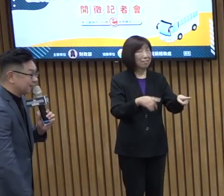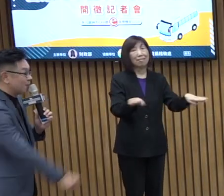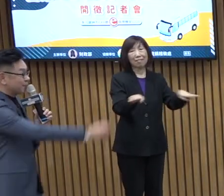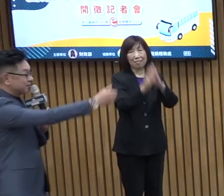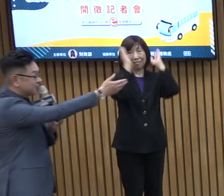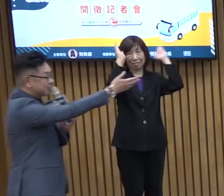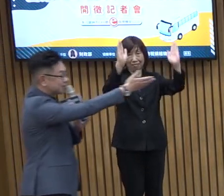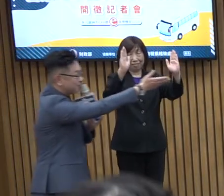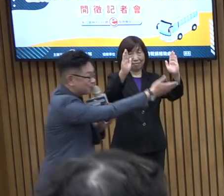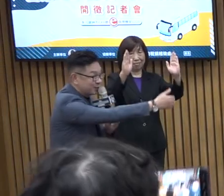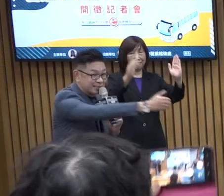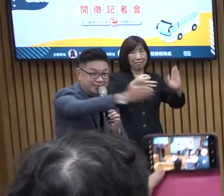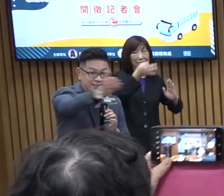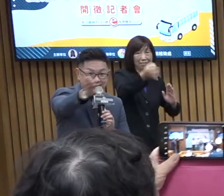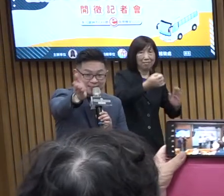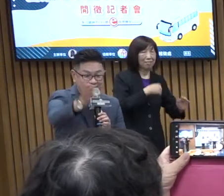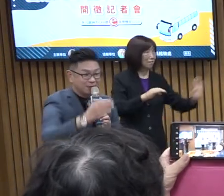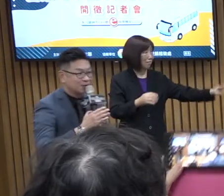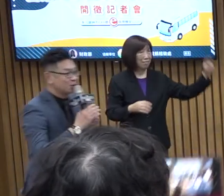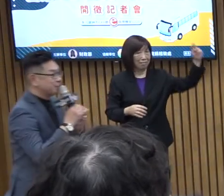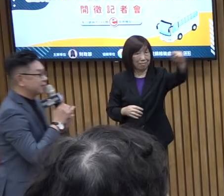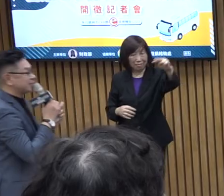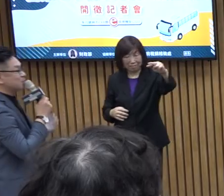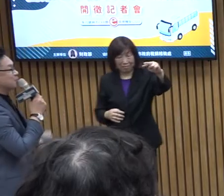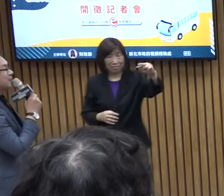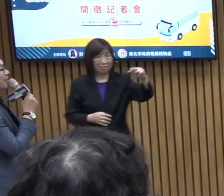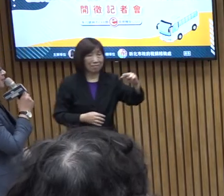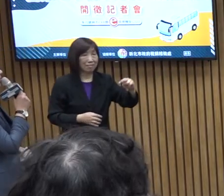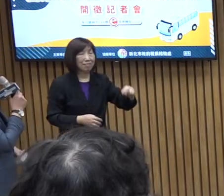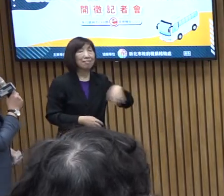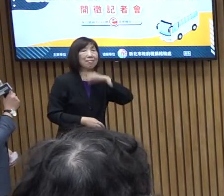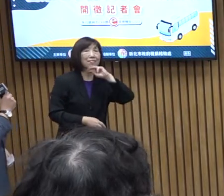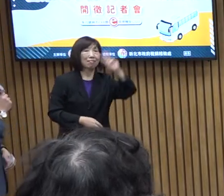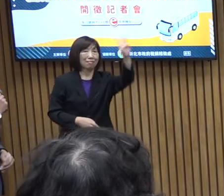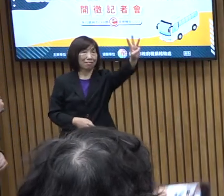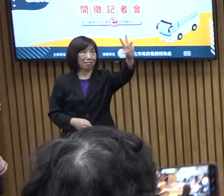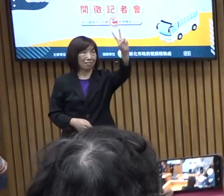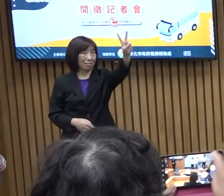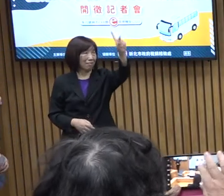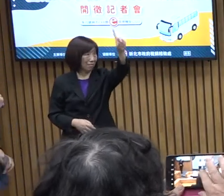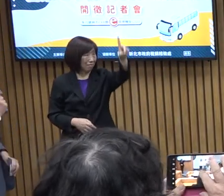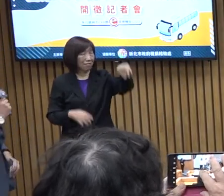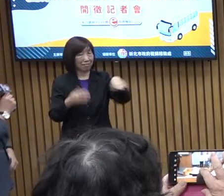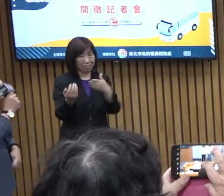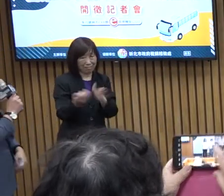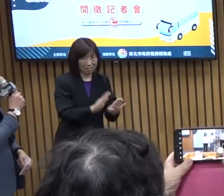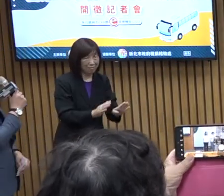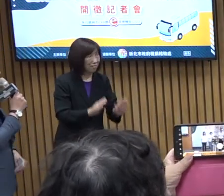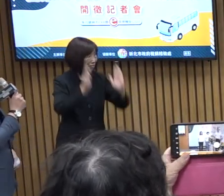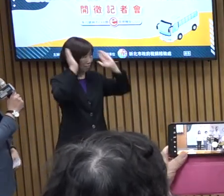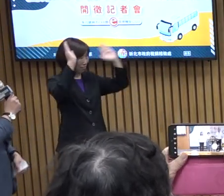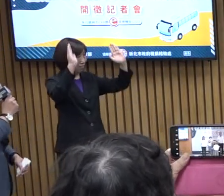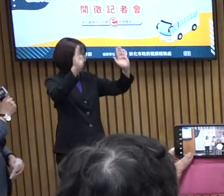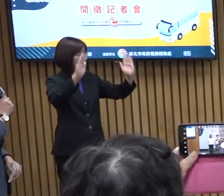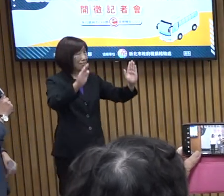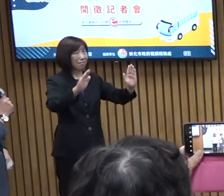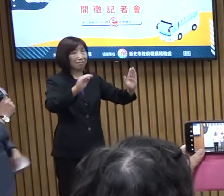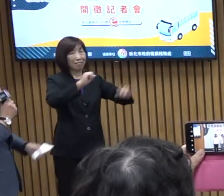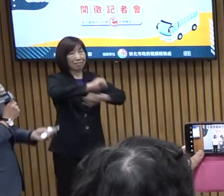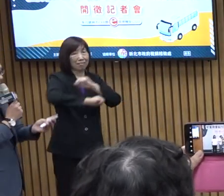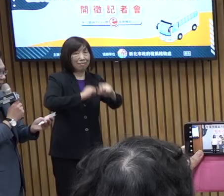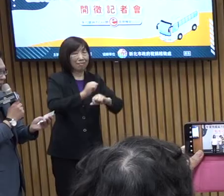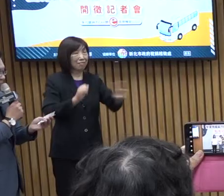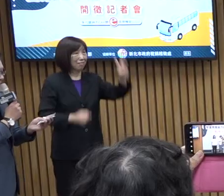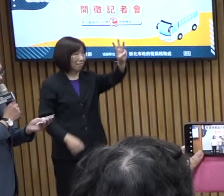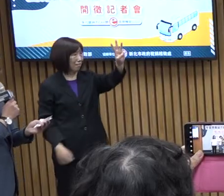式开征了。我要有请三位长官，请看向前方。我们在倒数3、2、1之后呢，就准备要正式的进行起跑。来，一起来